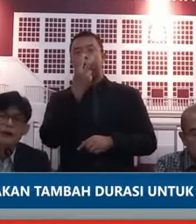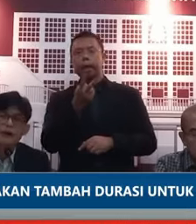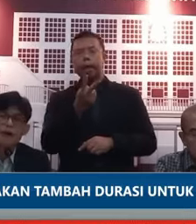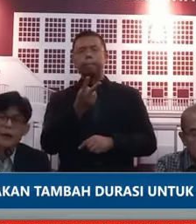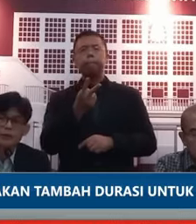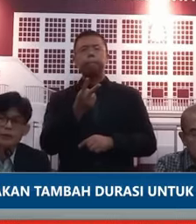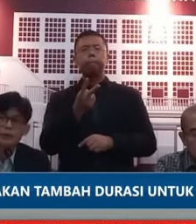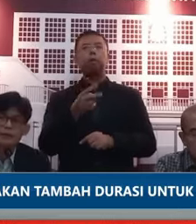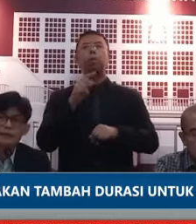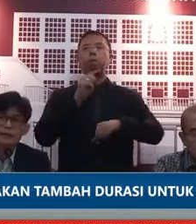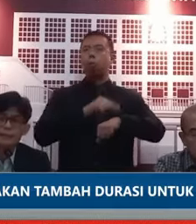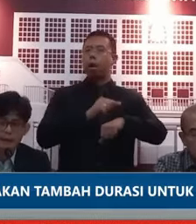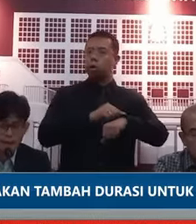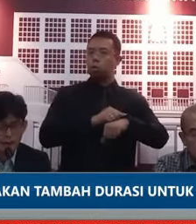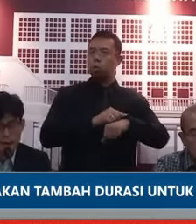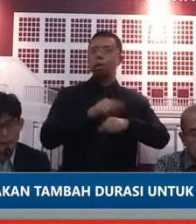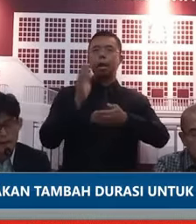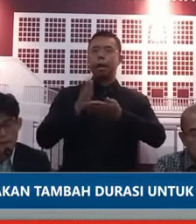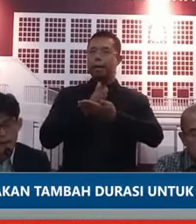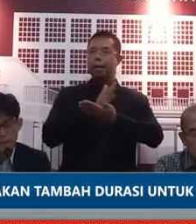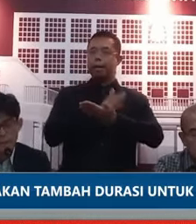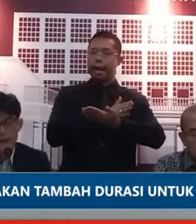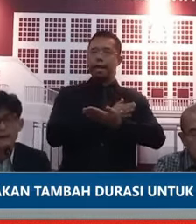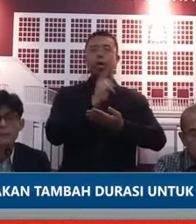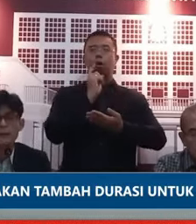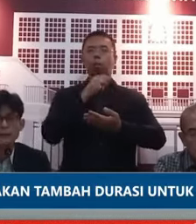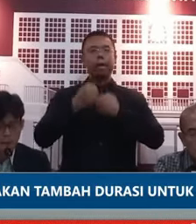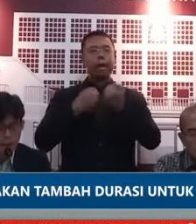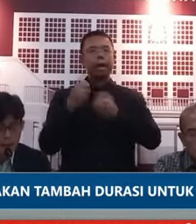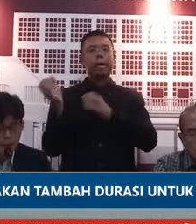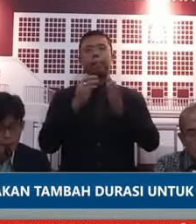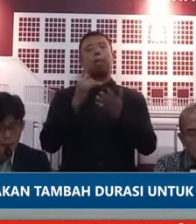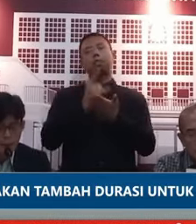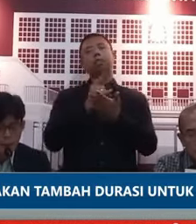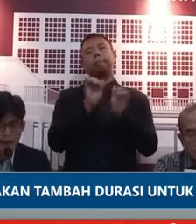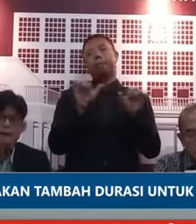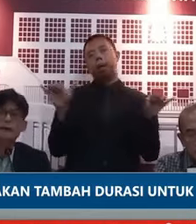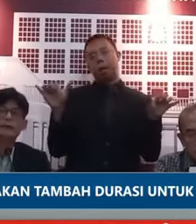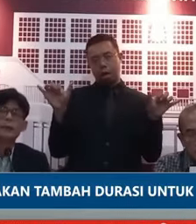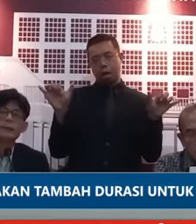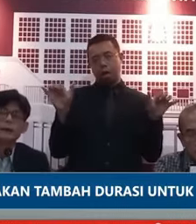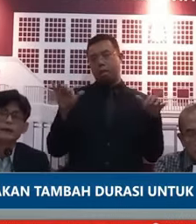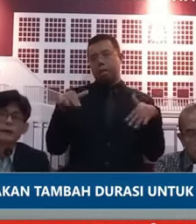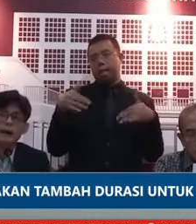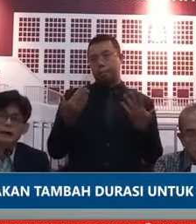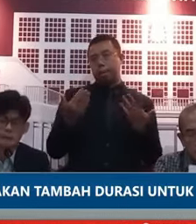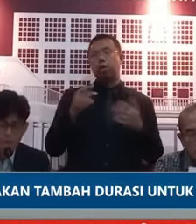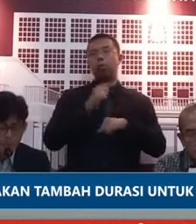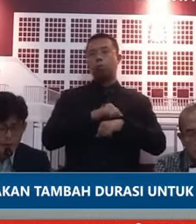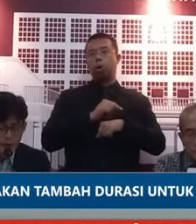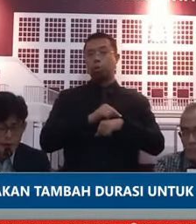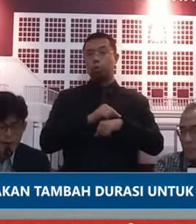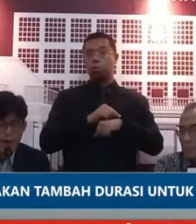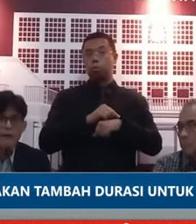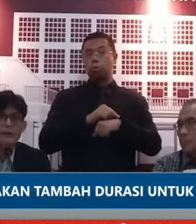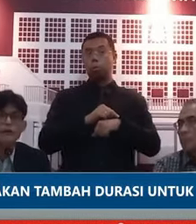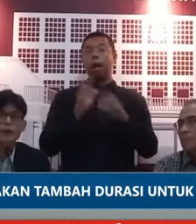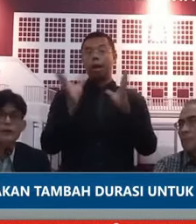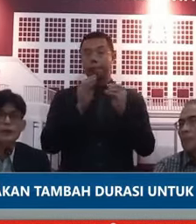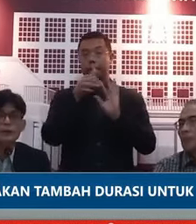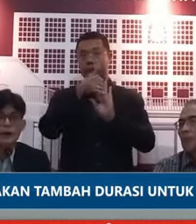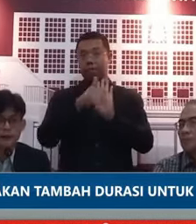kandidat dan KPU RI. Pasalnya, ada kebutuhan dari para kandidat untuk menyampaikan visi, misi, dan program kerja. Durasi